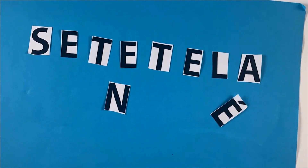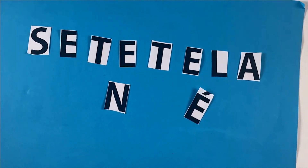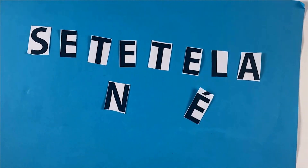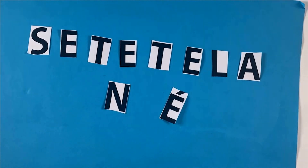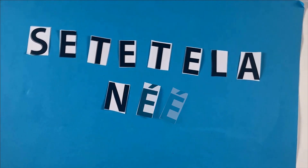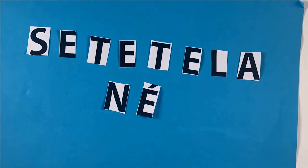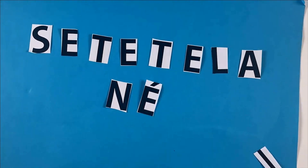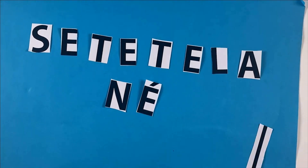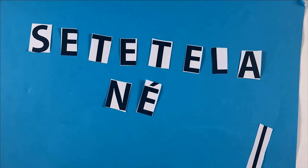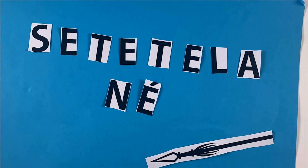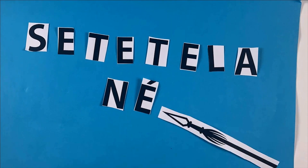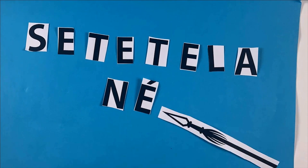Cetetelane.